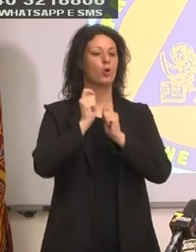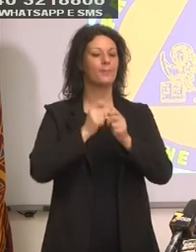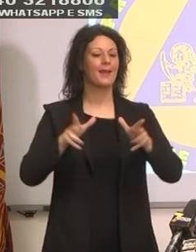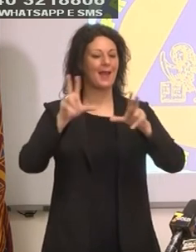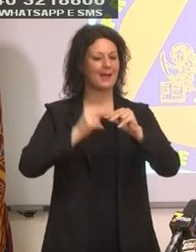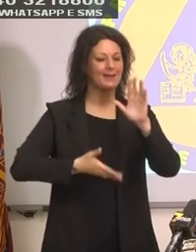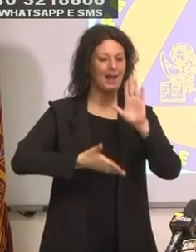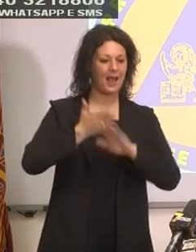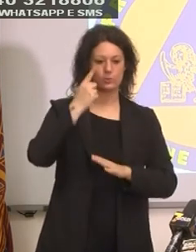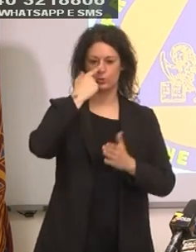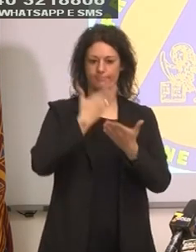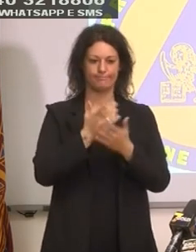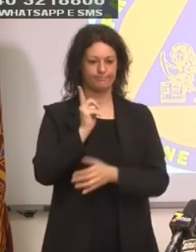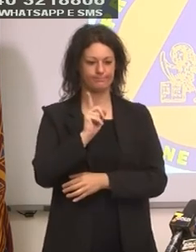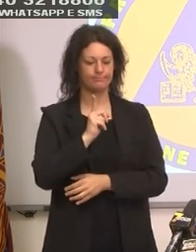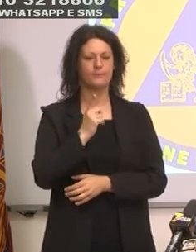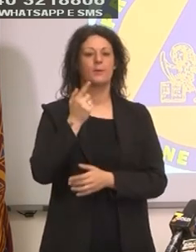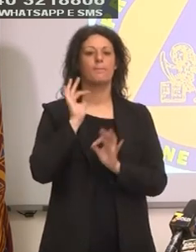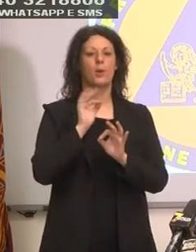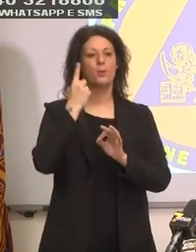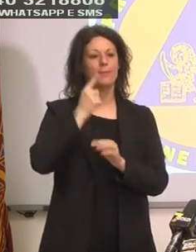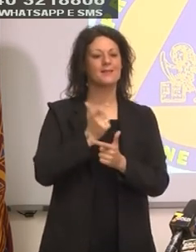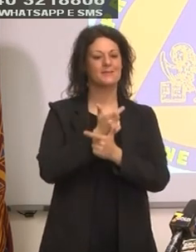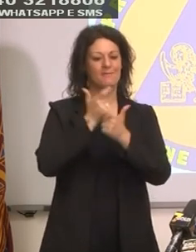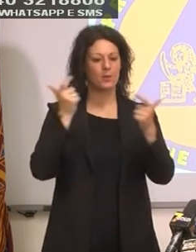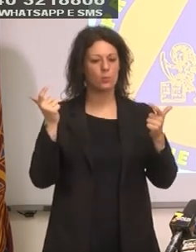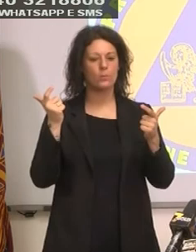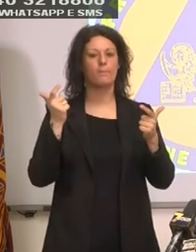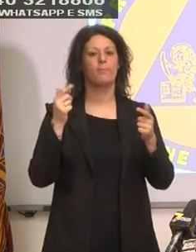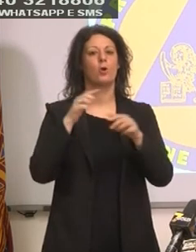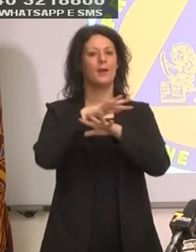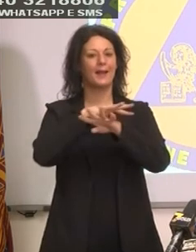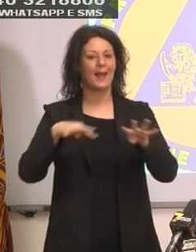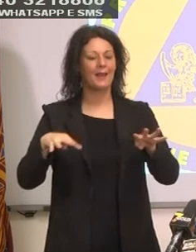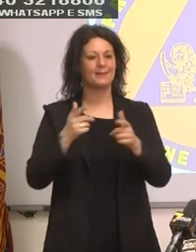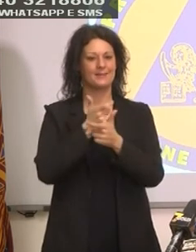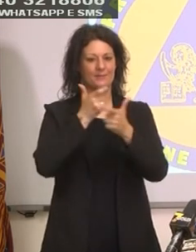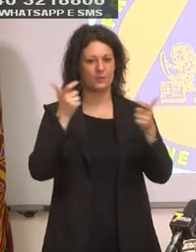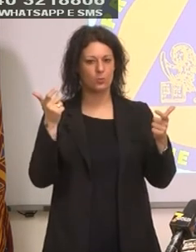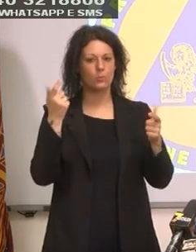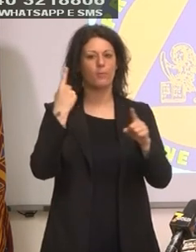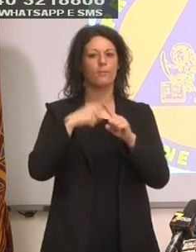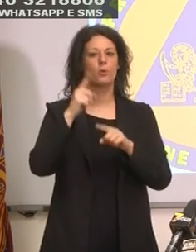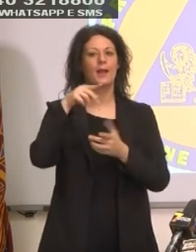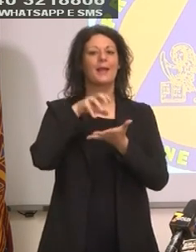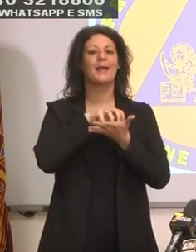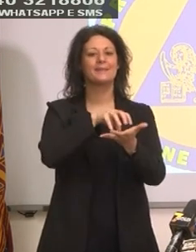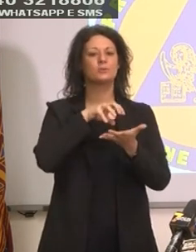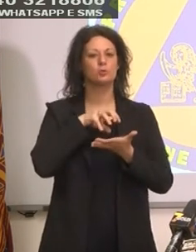dalla burocrazia allo sviluppo della rete infrastrutturale, anche telematica, all'assegnazione di risorse che dovrebbe